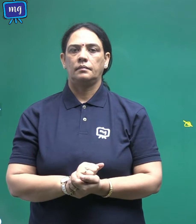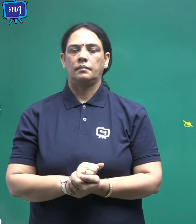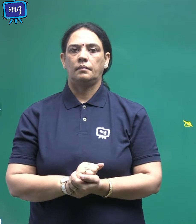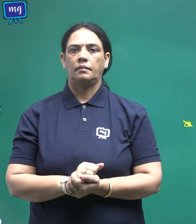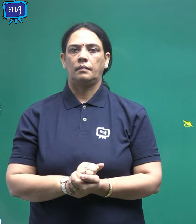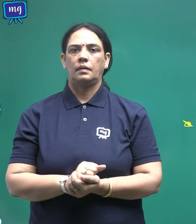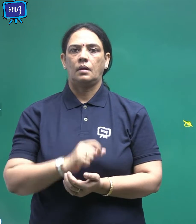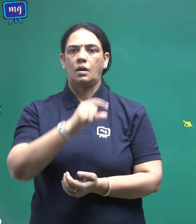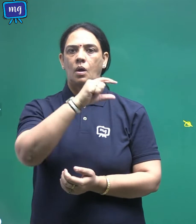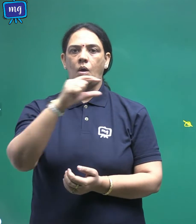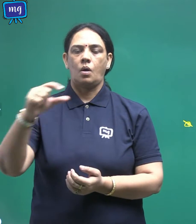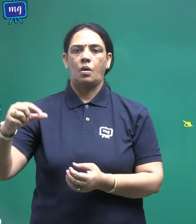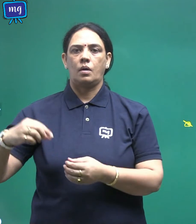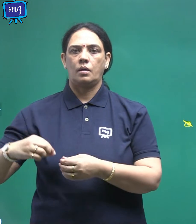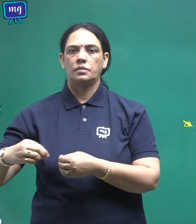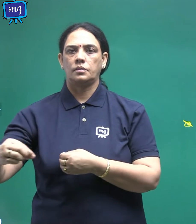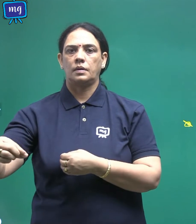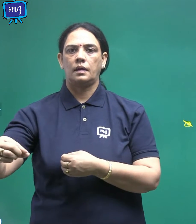व चौड़ाई